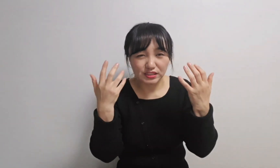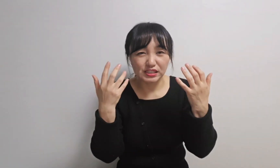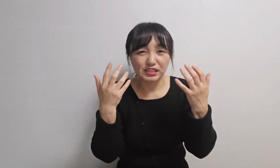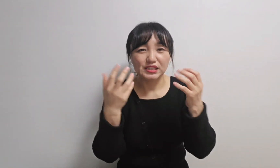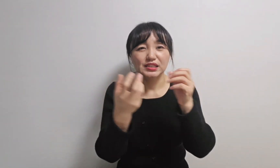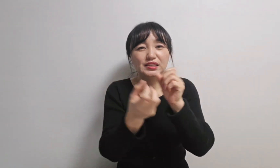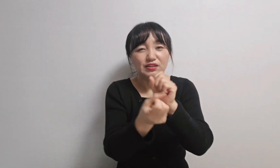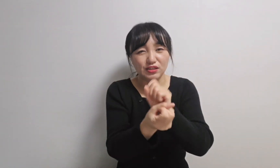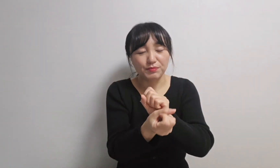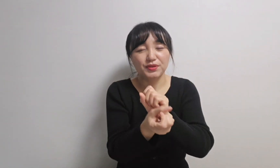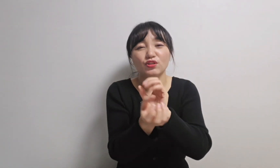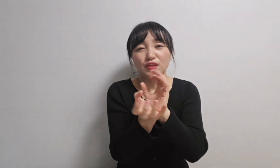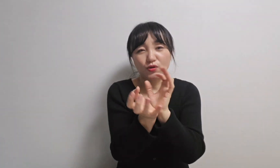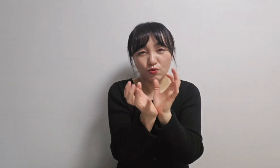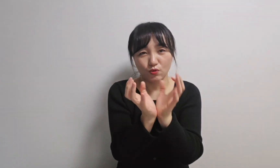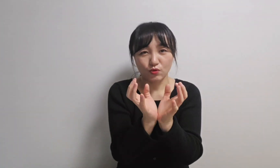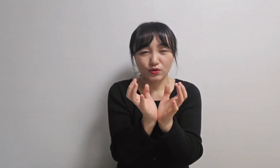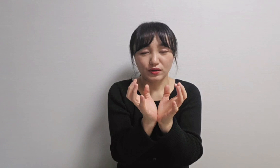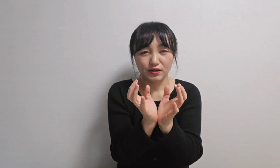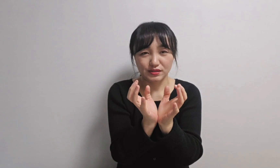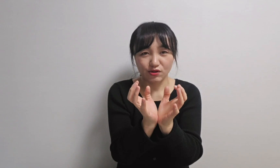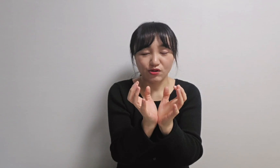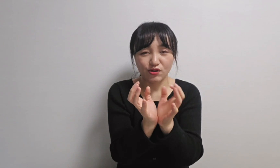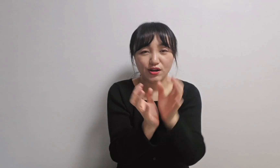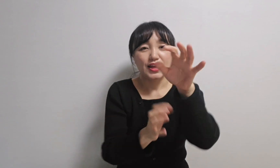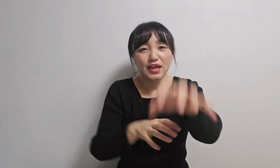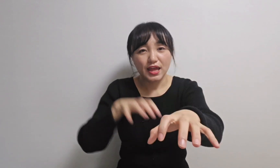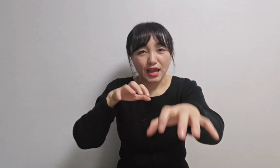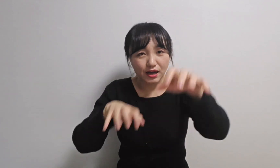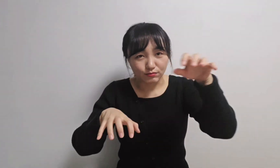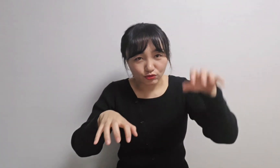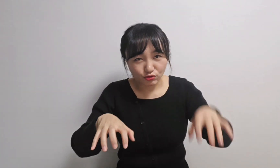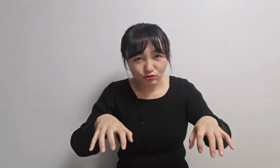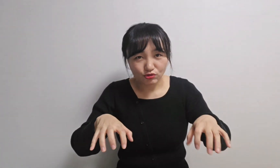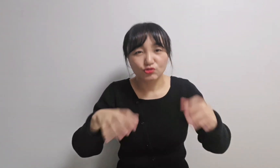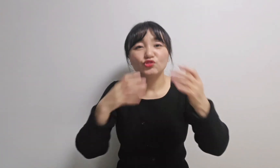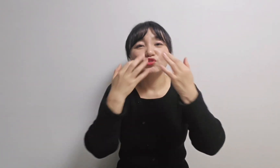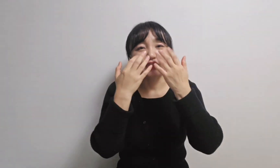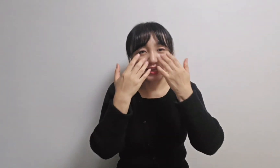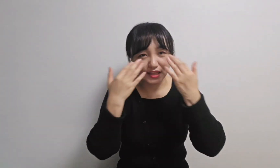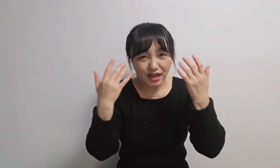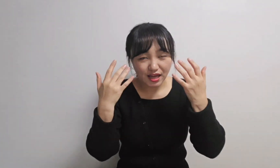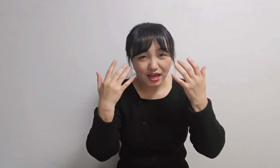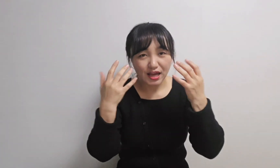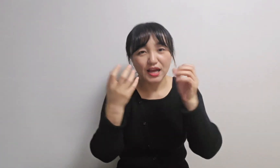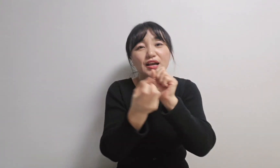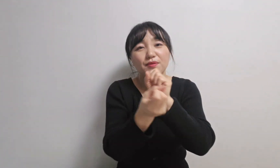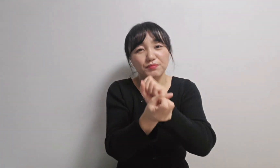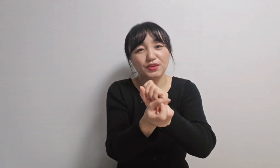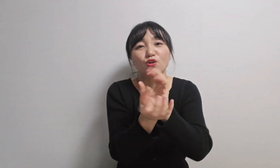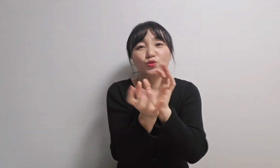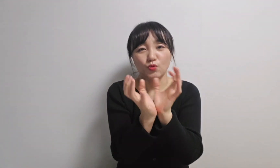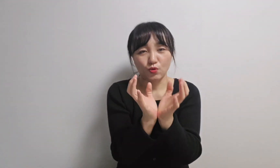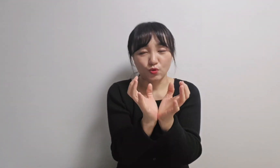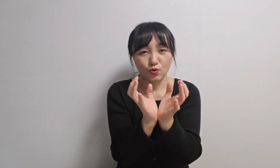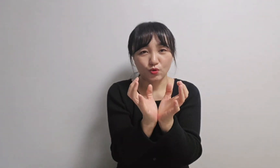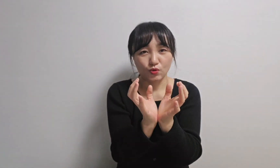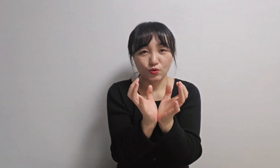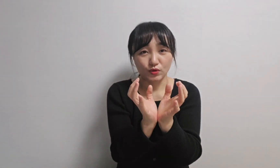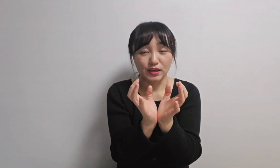꽃들이 이렇게 피었다고 해서 아무 데나 피어도.